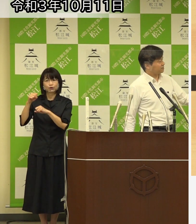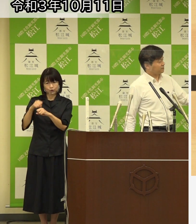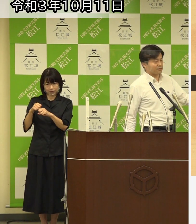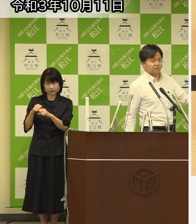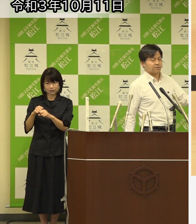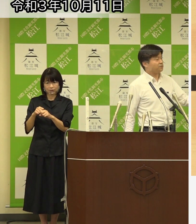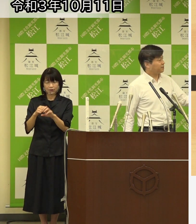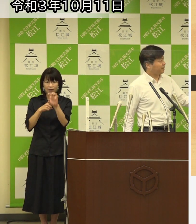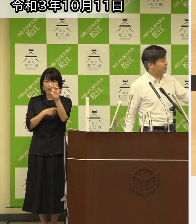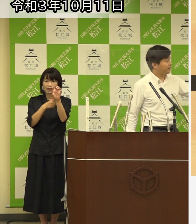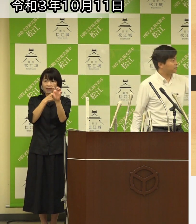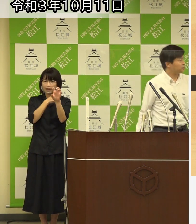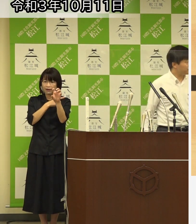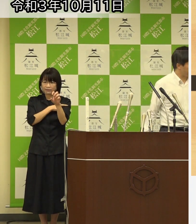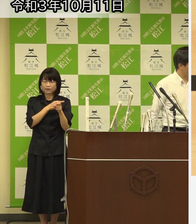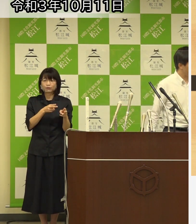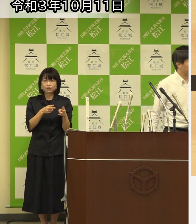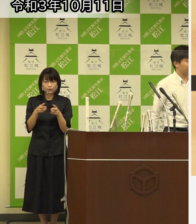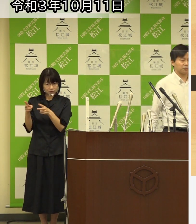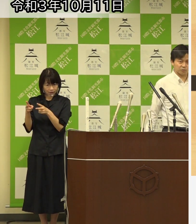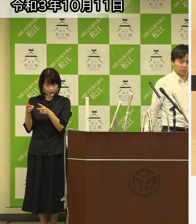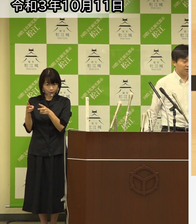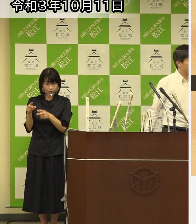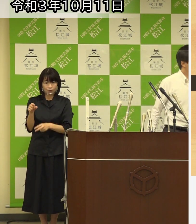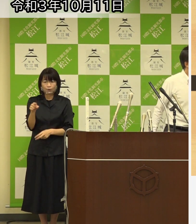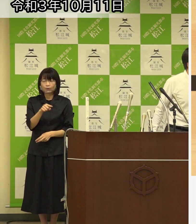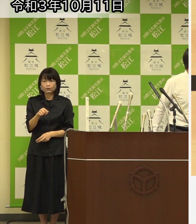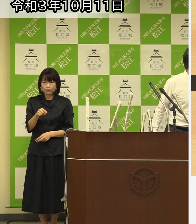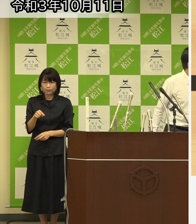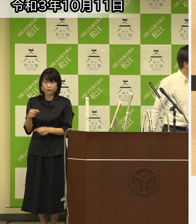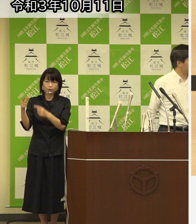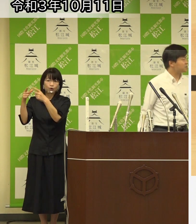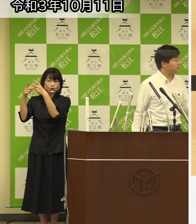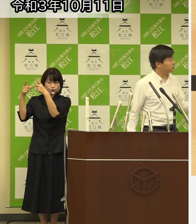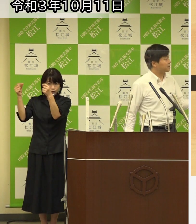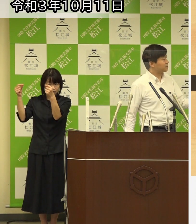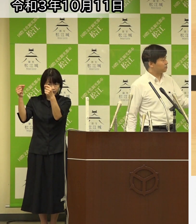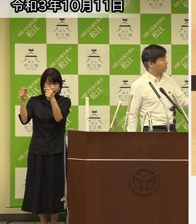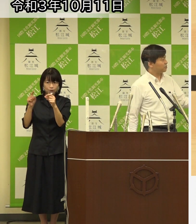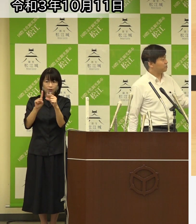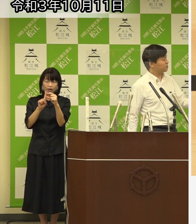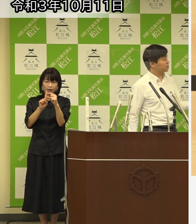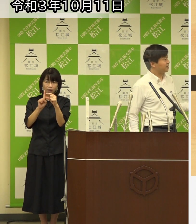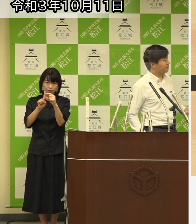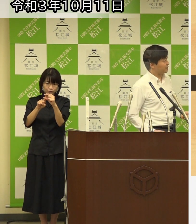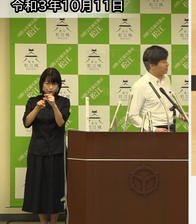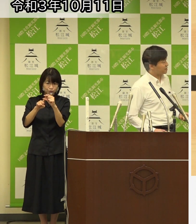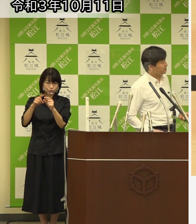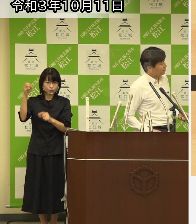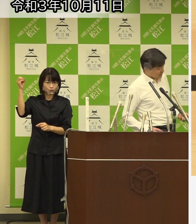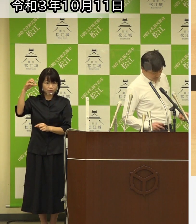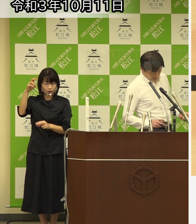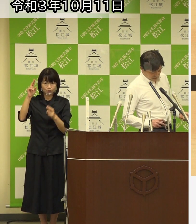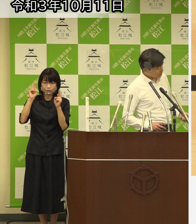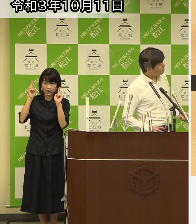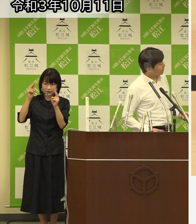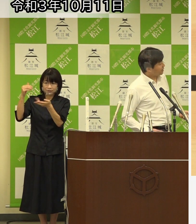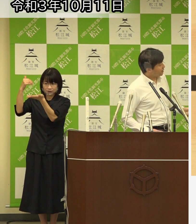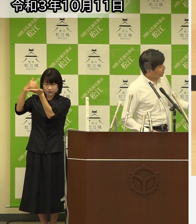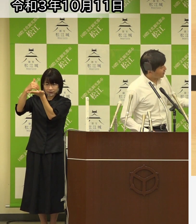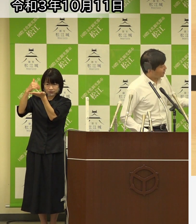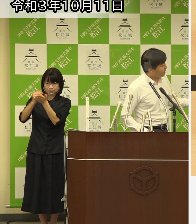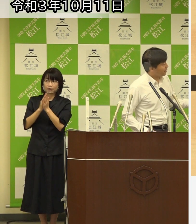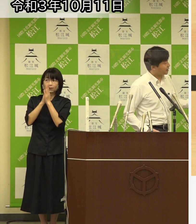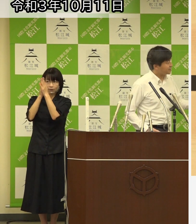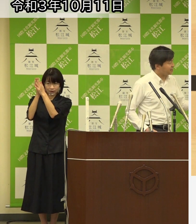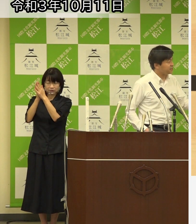政策などについて国の関係省庁、中国電力からの説明をいただくというものになっています。具体